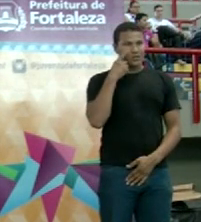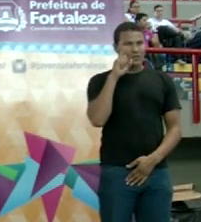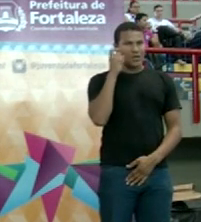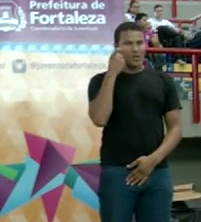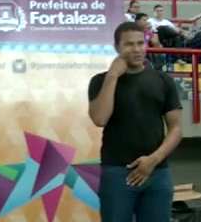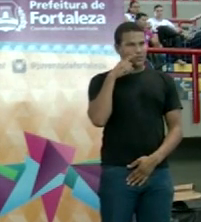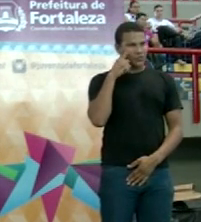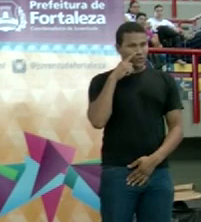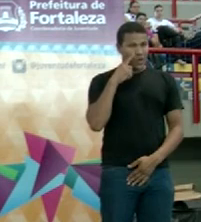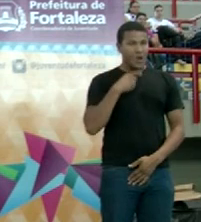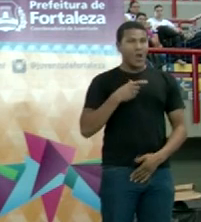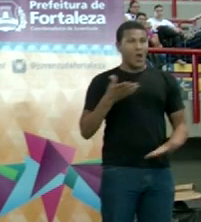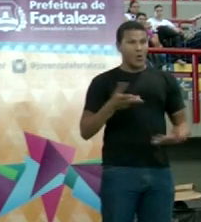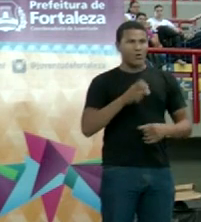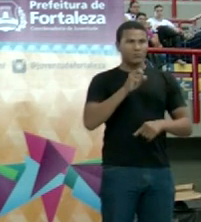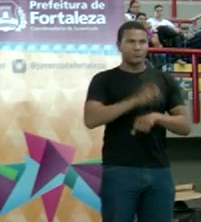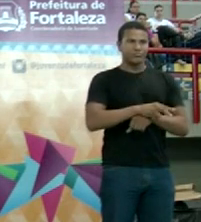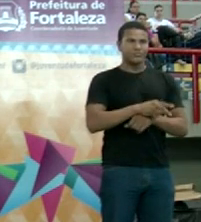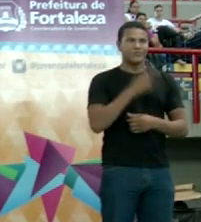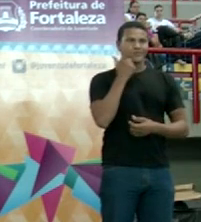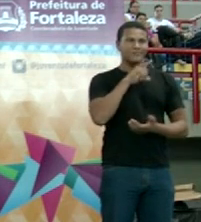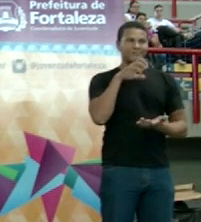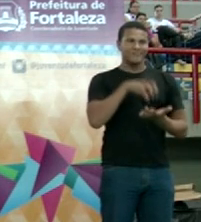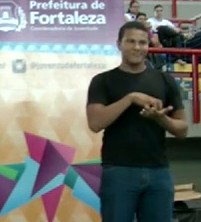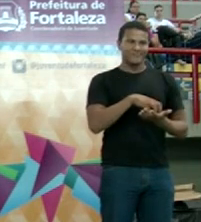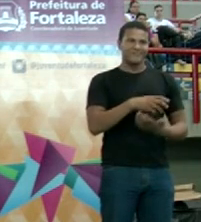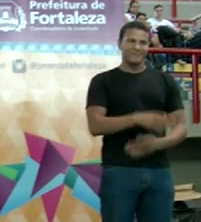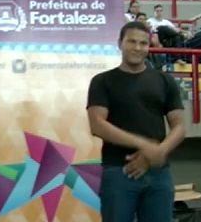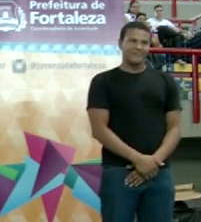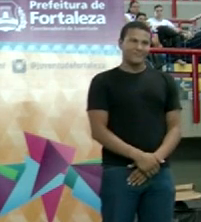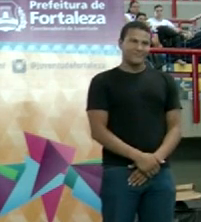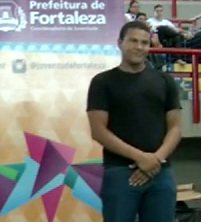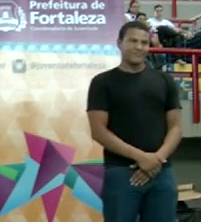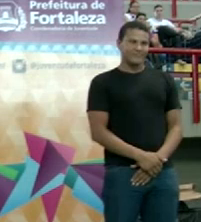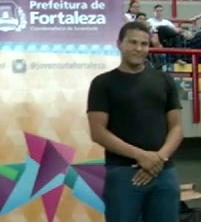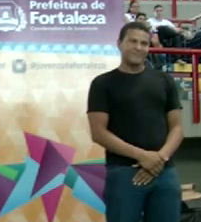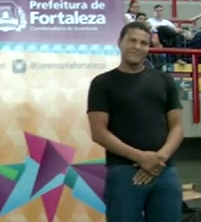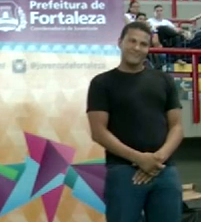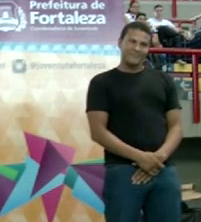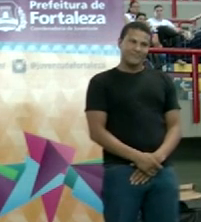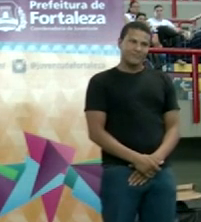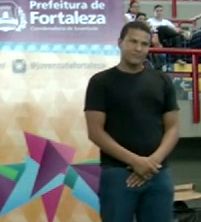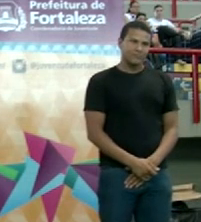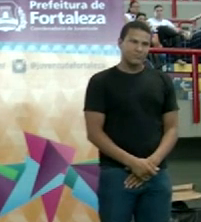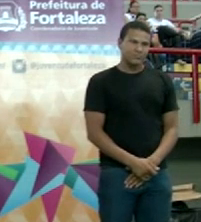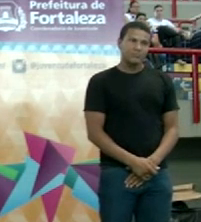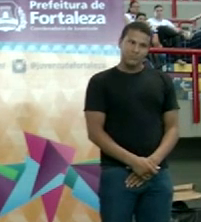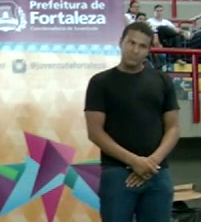perguntinha para vocês. Quantas linhas vocês escreveram?